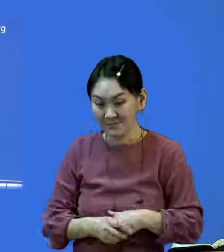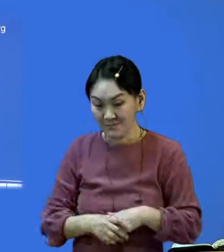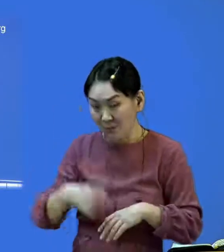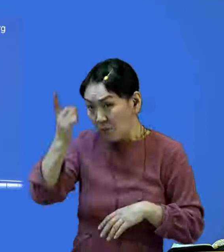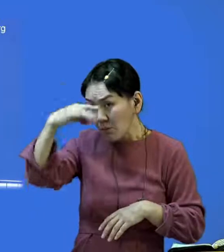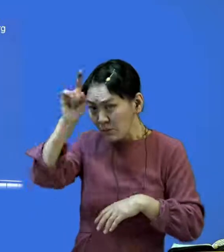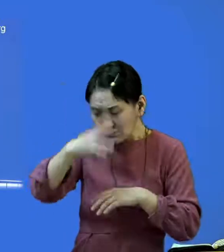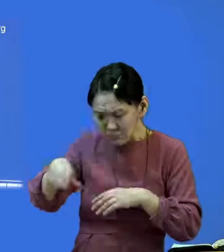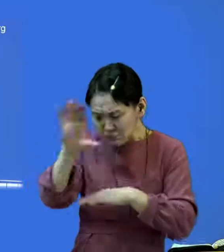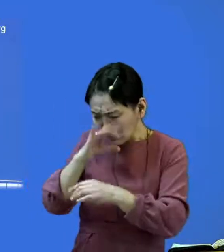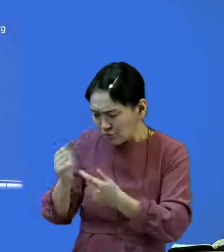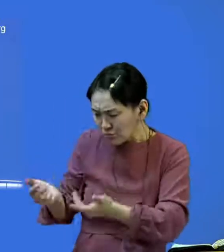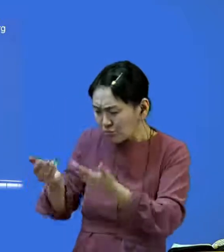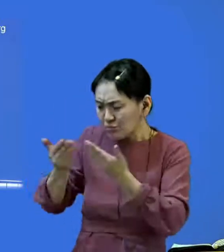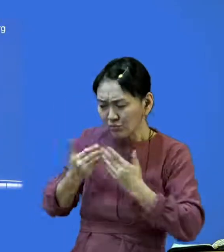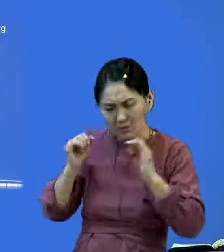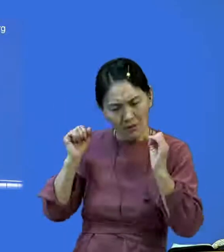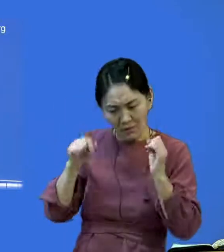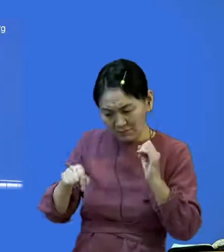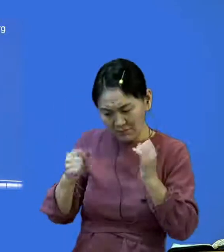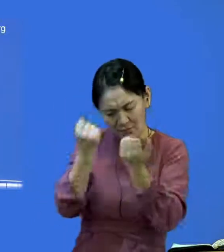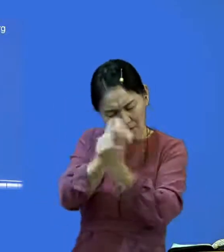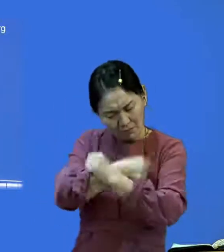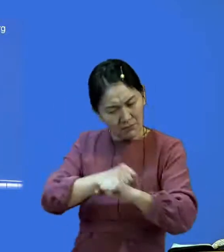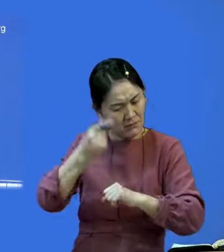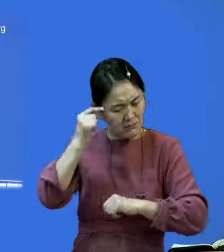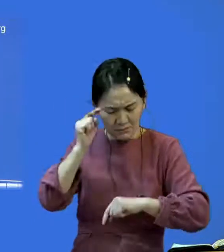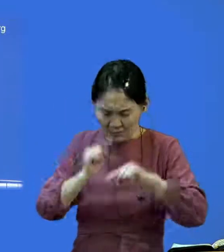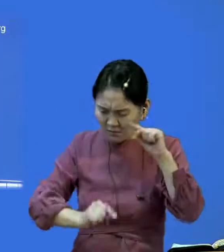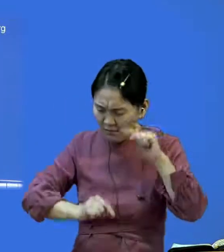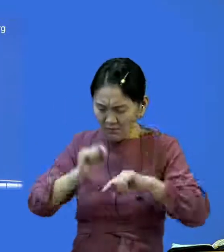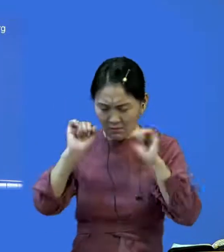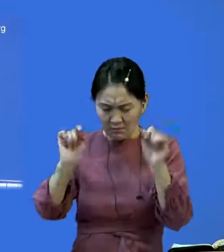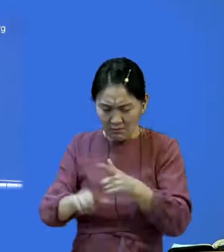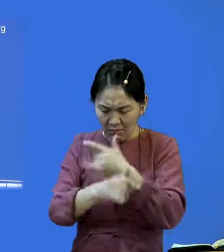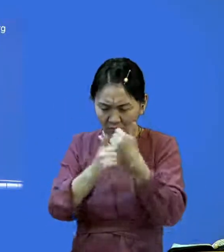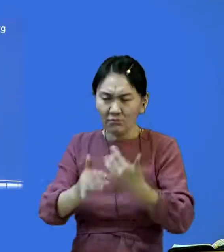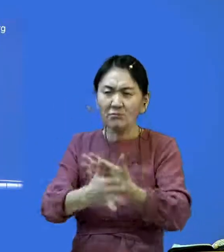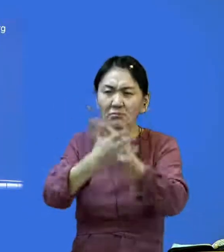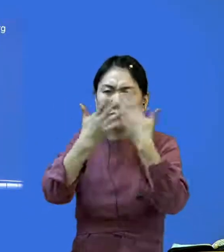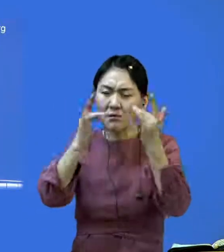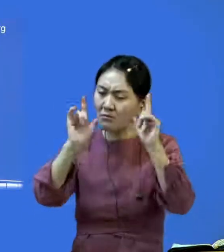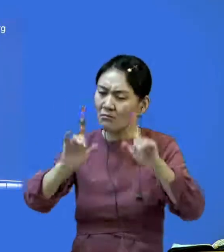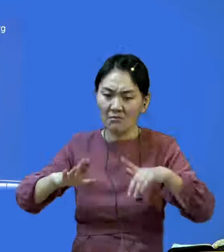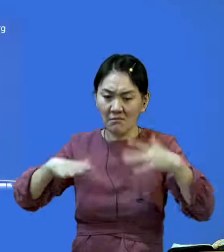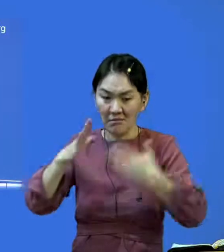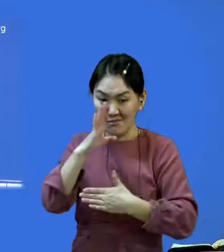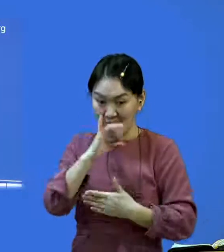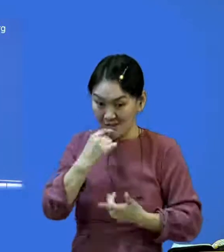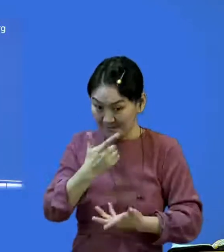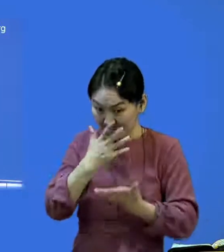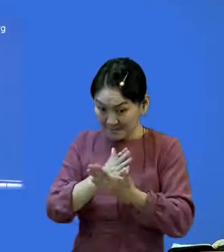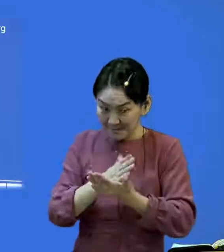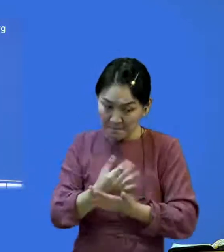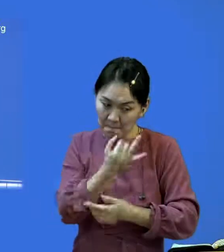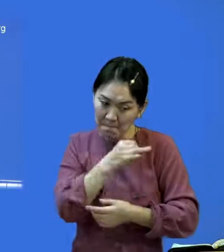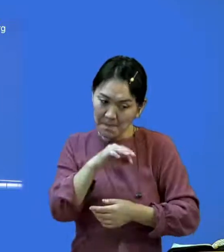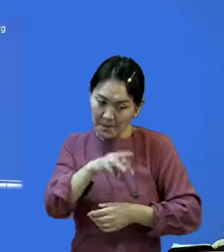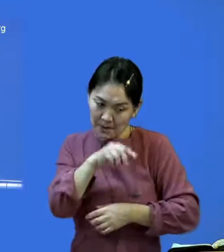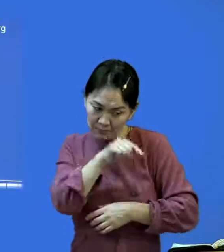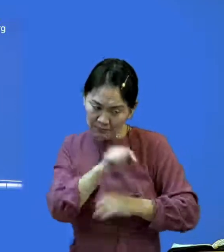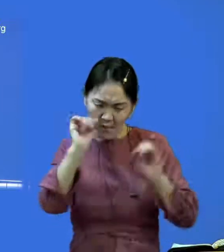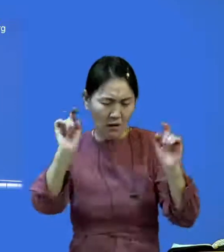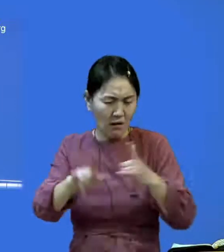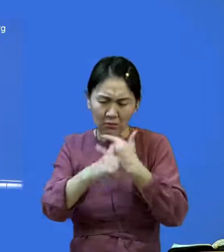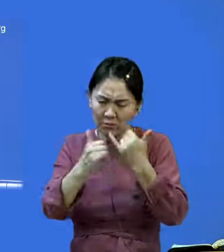Бурхны бид үхэнд өгсөн энэ аварл ямар агуу гайхалтай вэ? Тийм учраас энэ дээр ийм агуу гэдэг